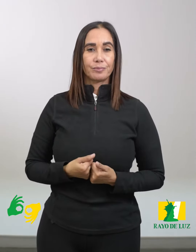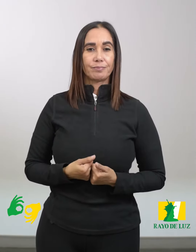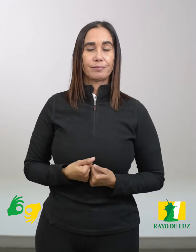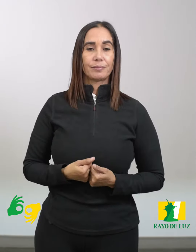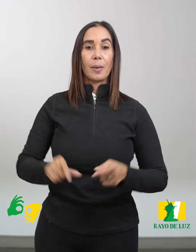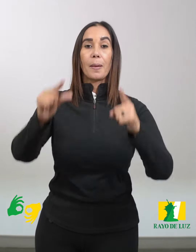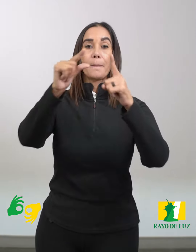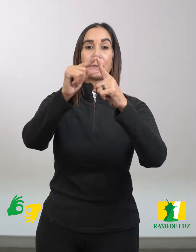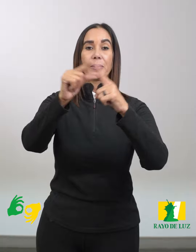Palabra del Señor